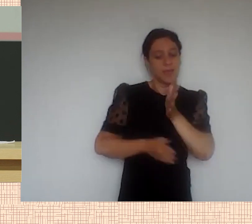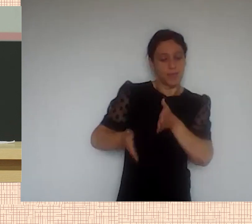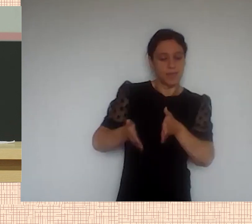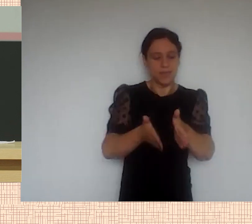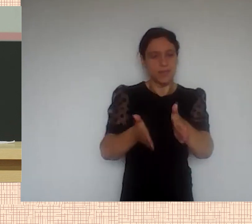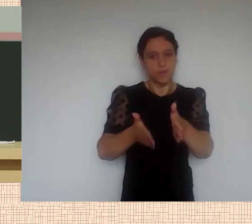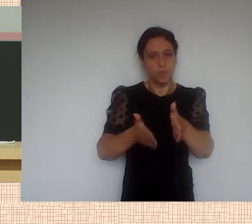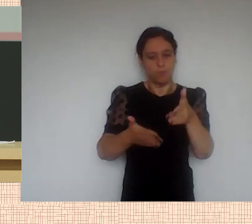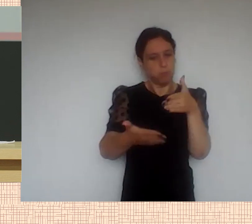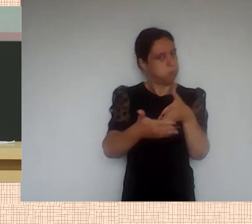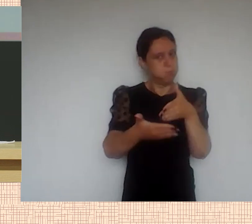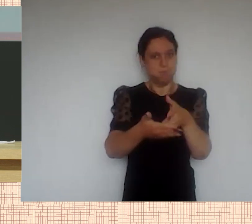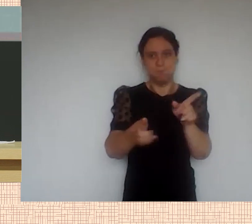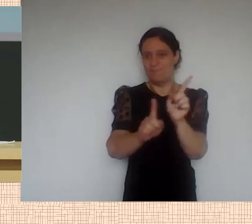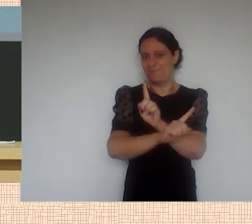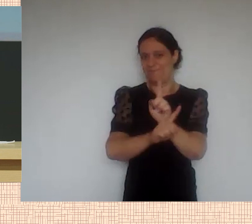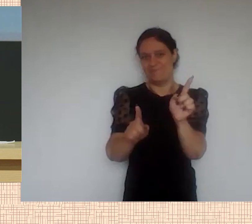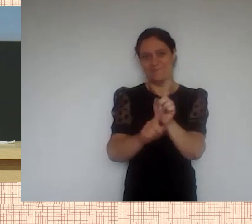ali.